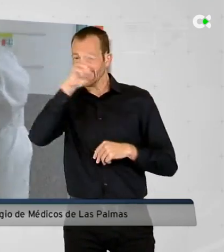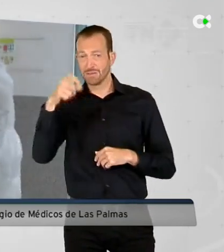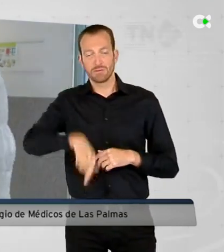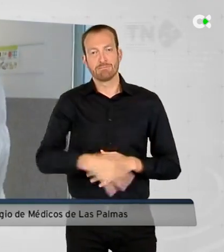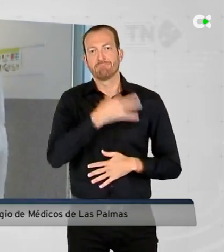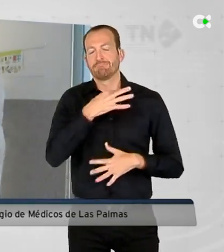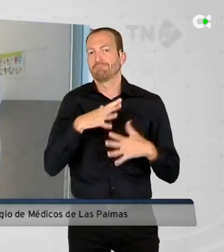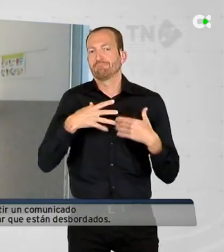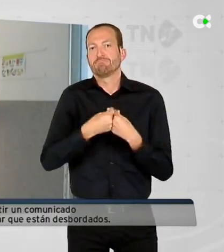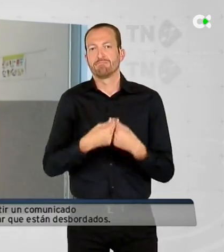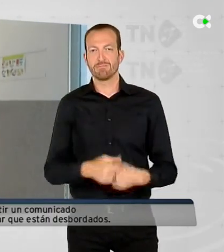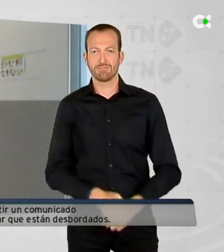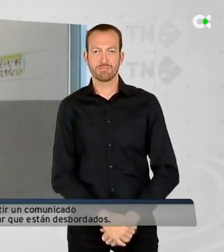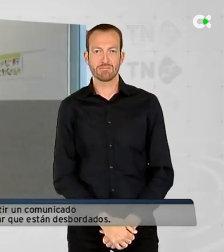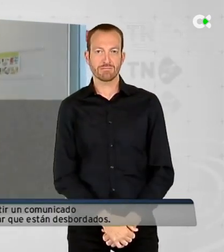desbordados.